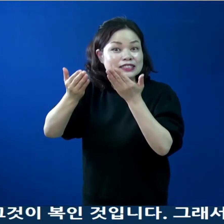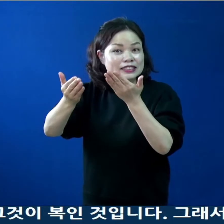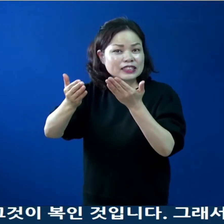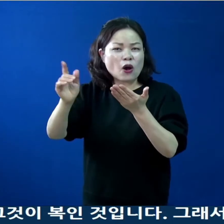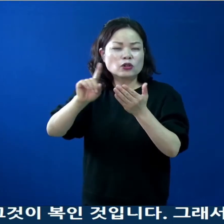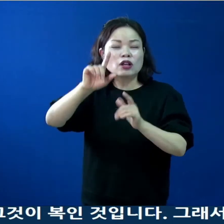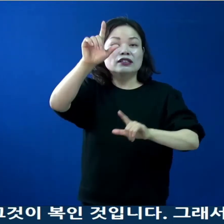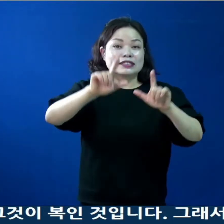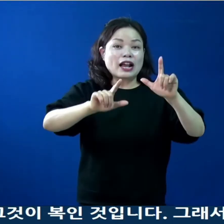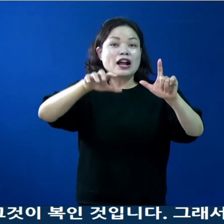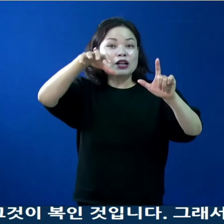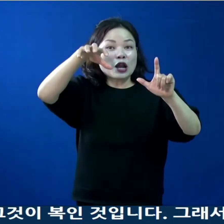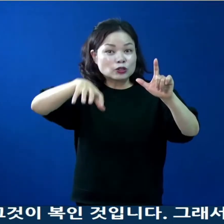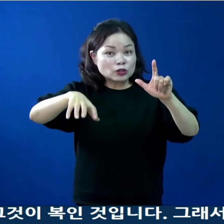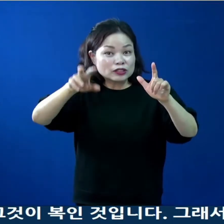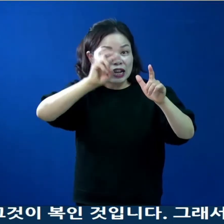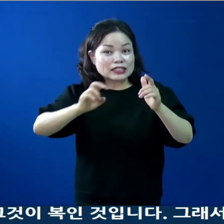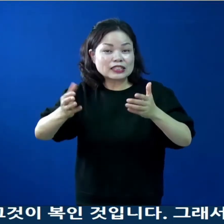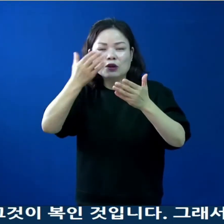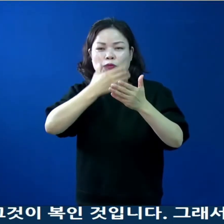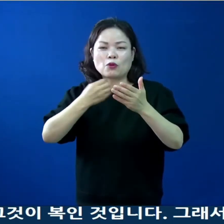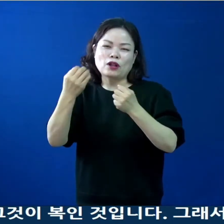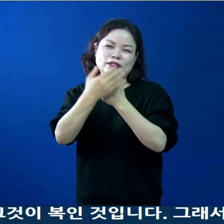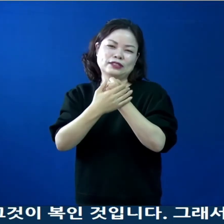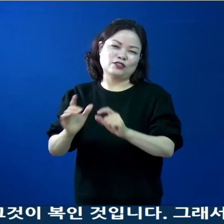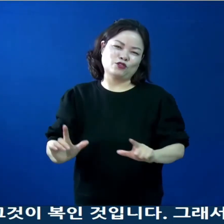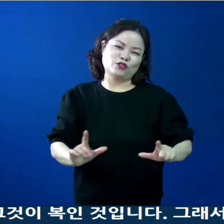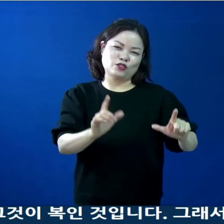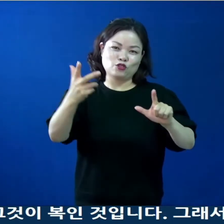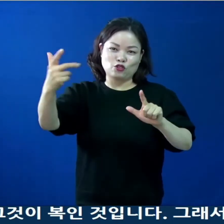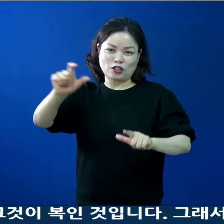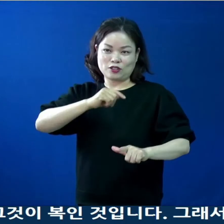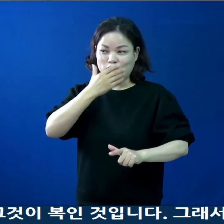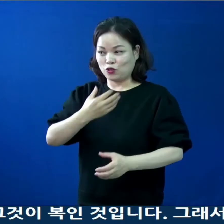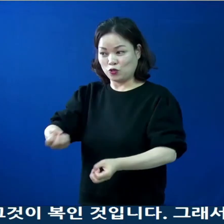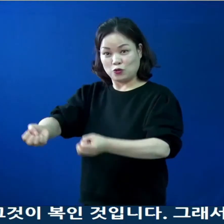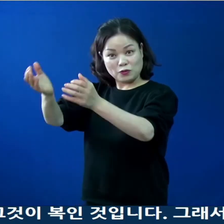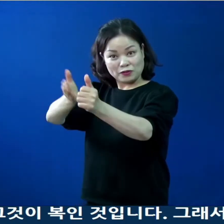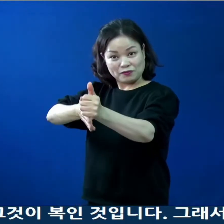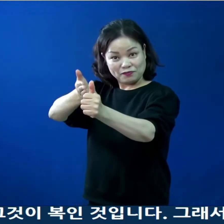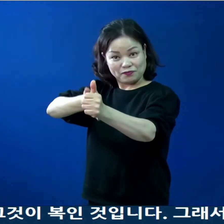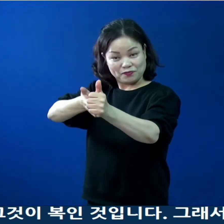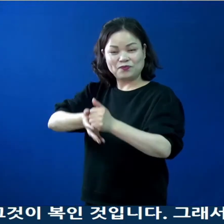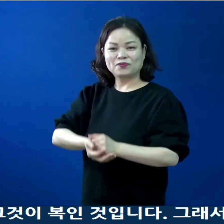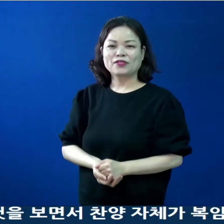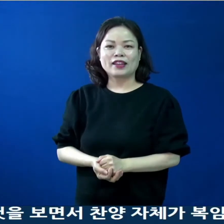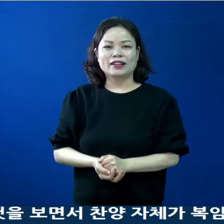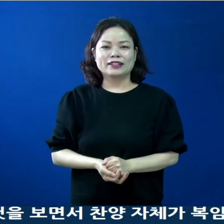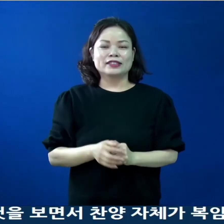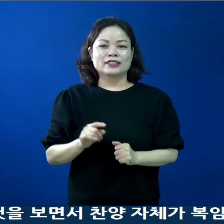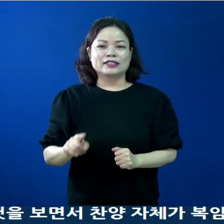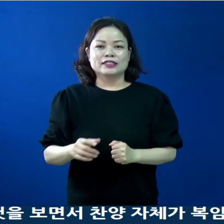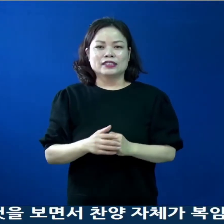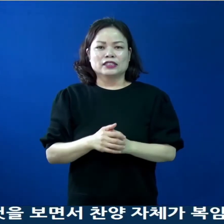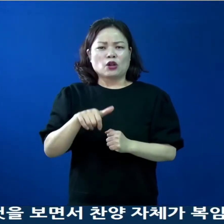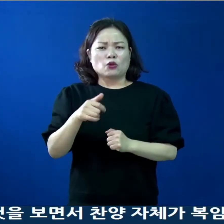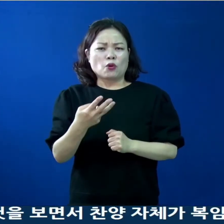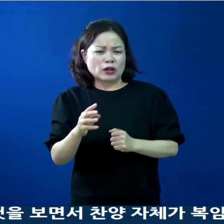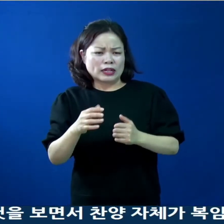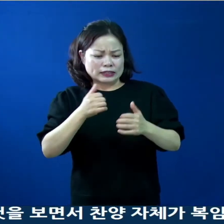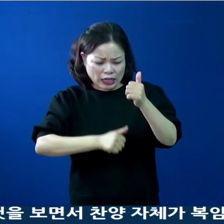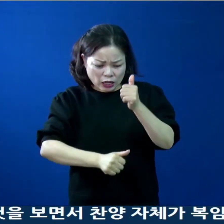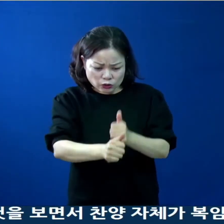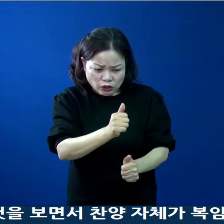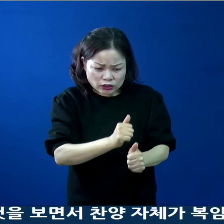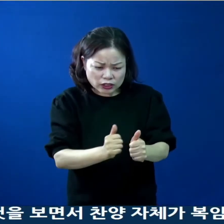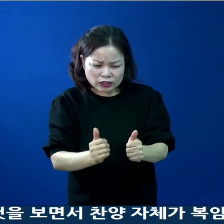상황 속에서도 찬양하시는 복과 은혜 누리시기를 주의 이름으로 축복합니다. 그런데 이 고라자손은